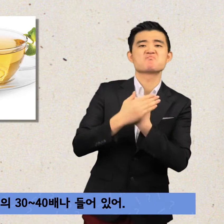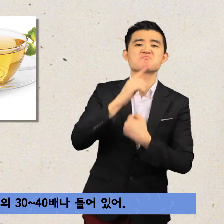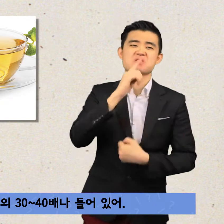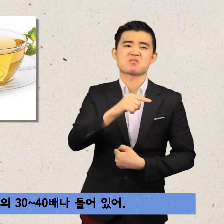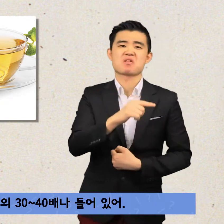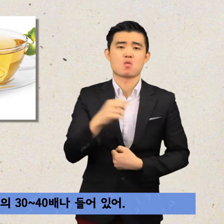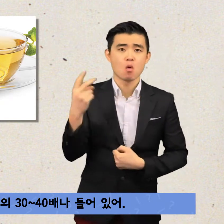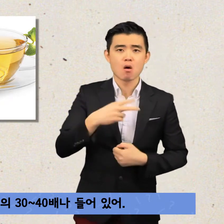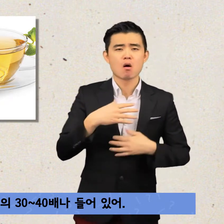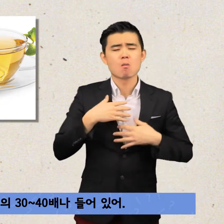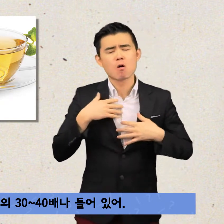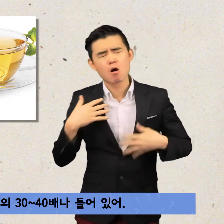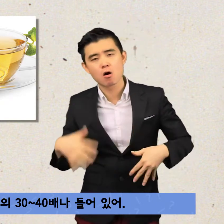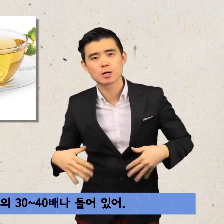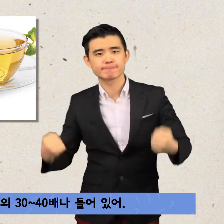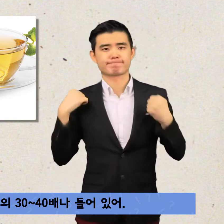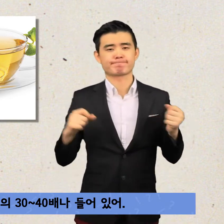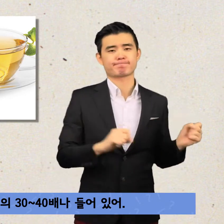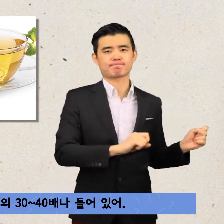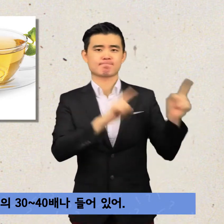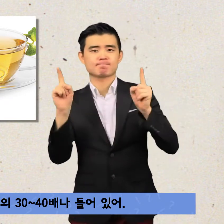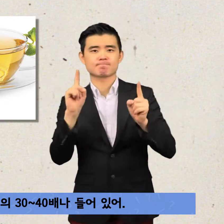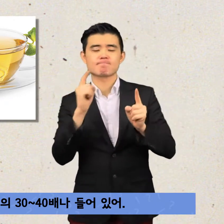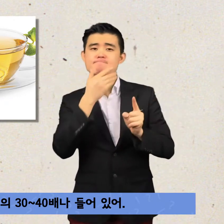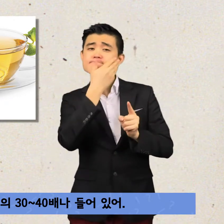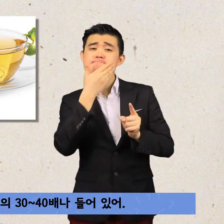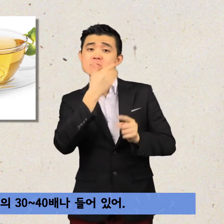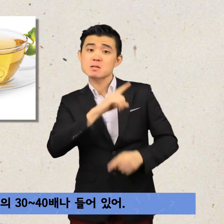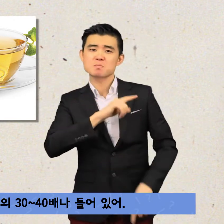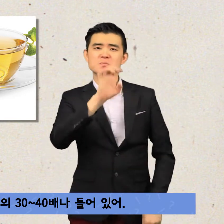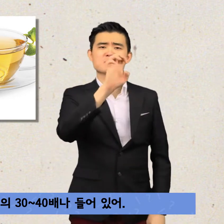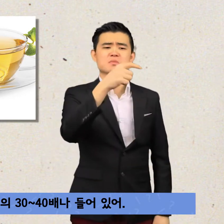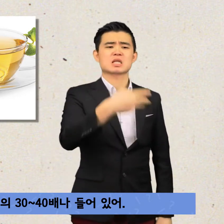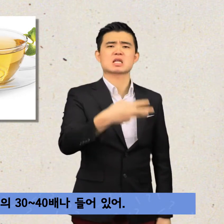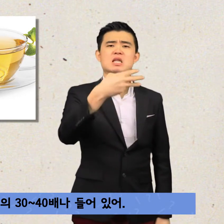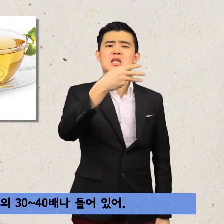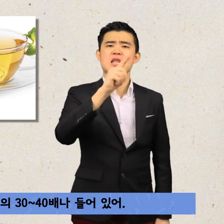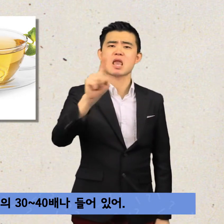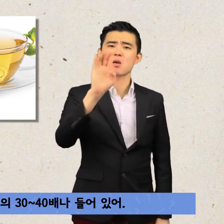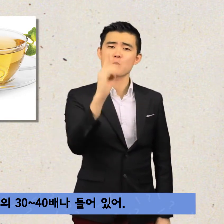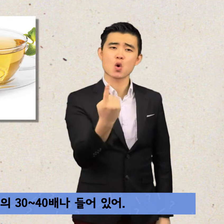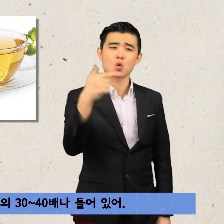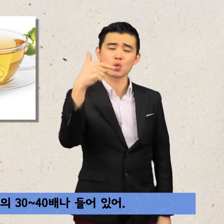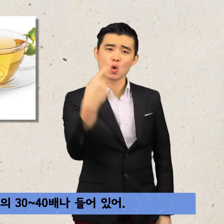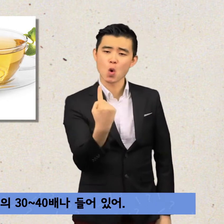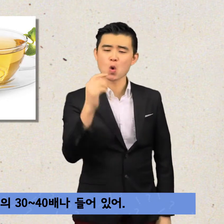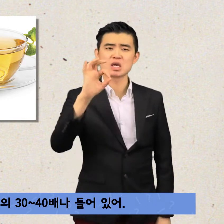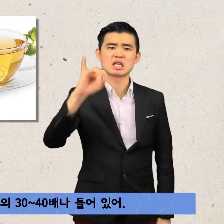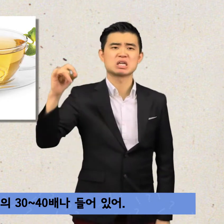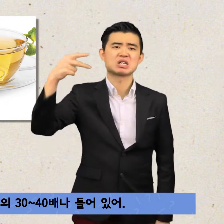플라보노이드가 알맹이에 30에서 40배나 들어 있어.